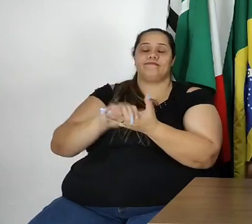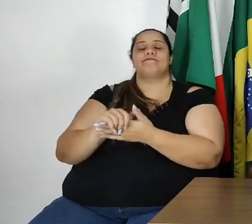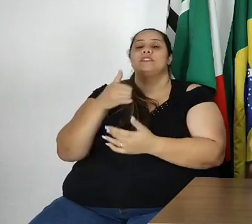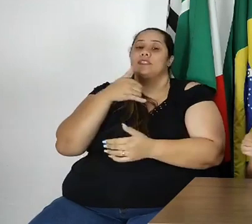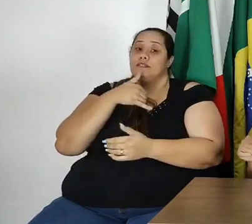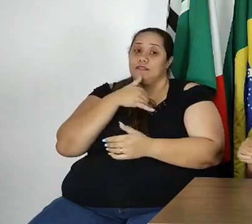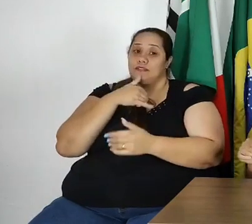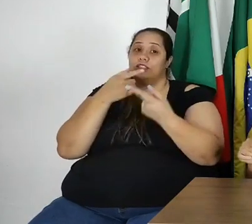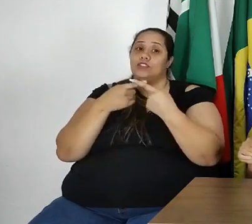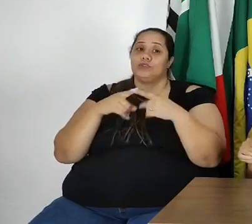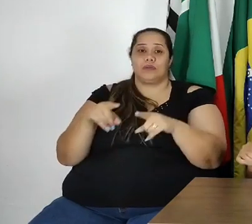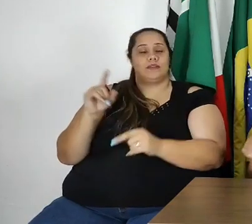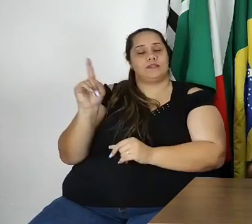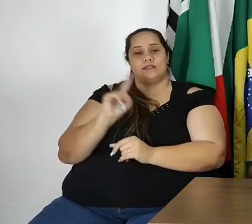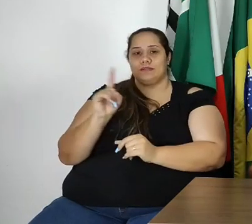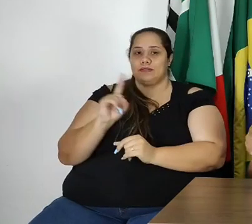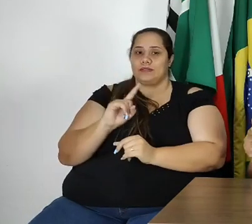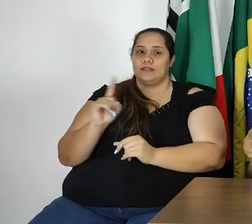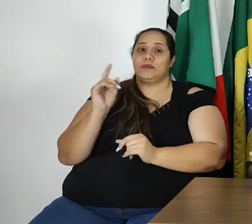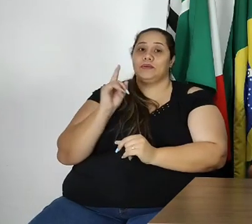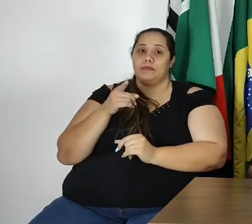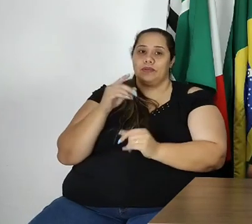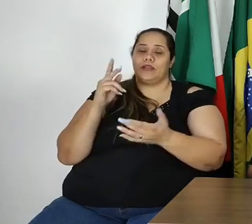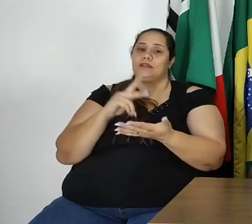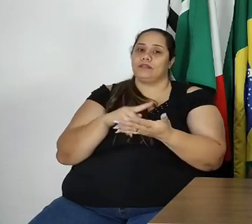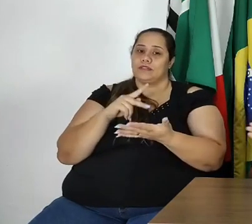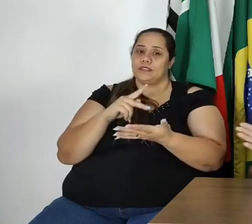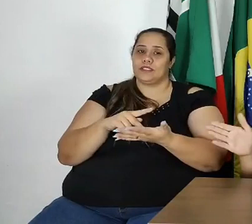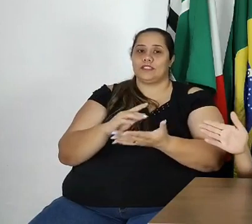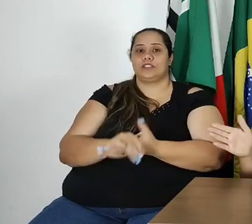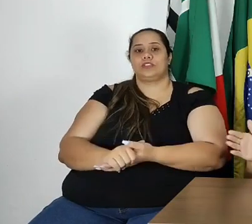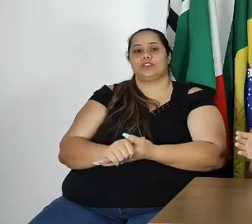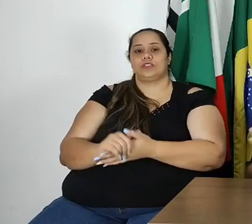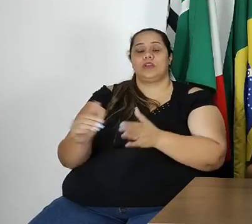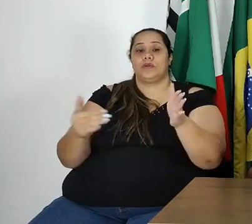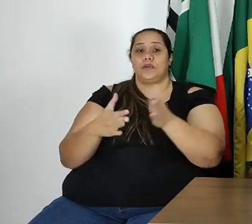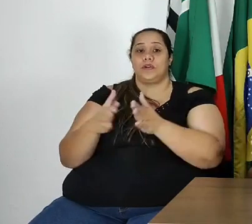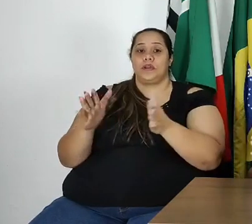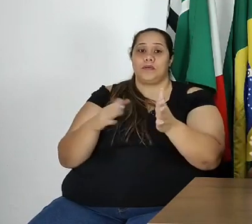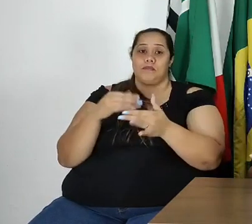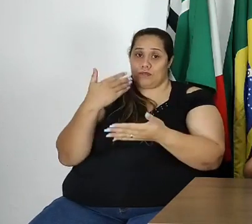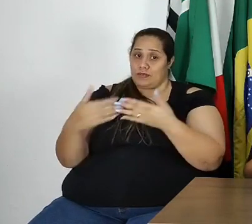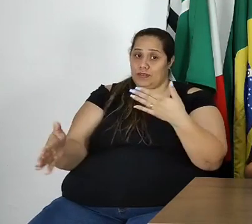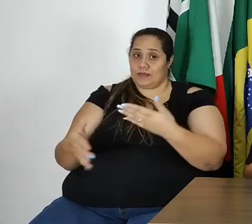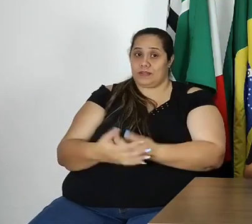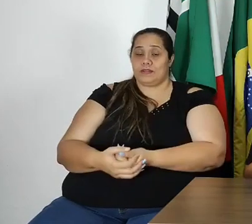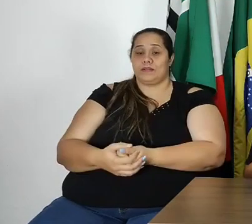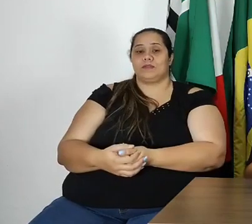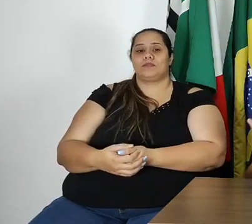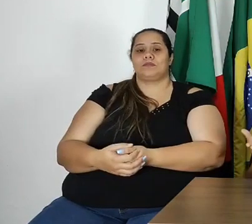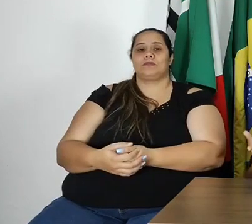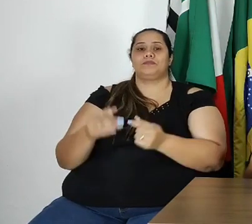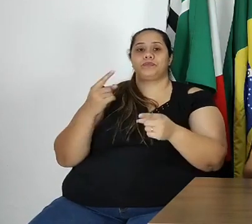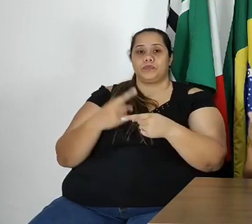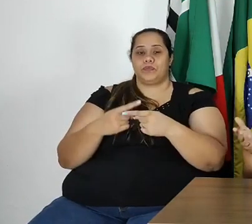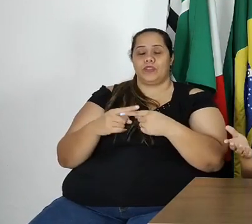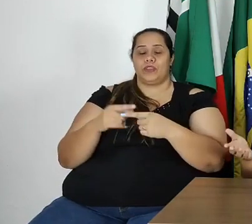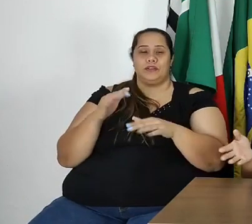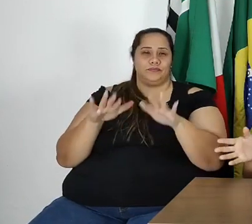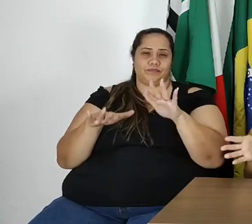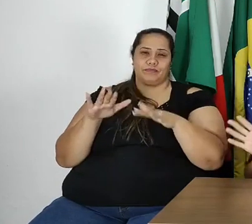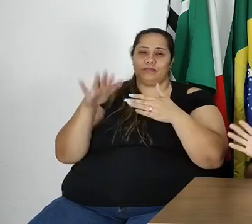Infelizmente, a maioria não é. A maioria está em caminhos contrários. Por quê? Porque eles creem que a